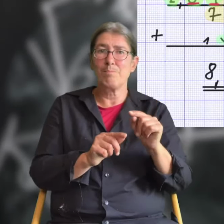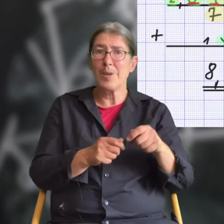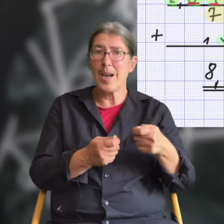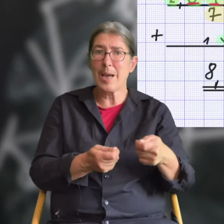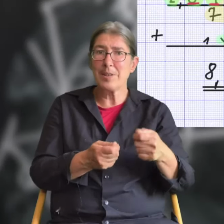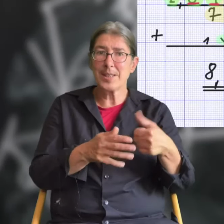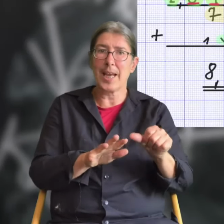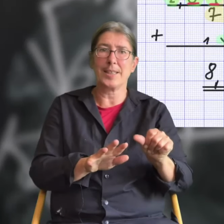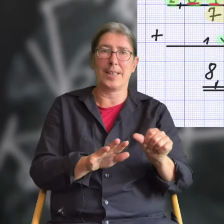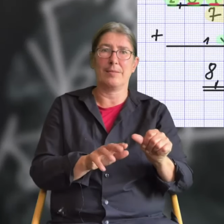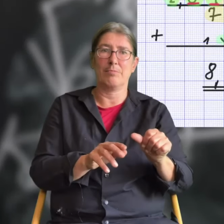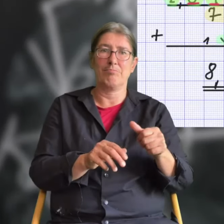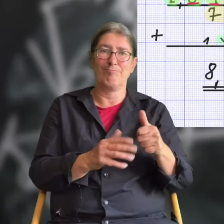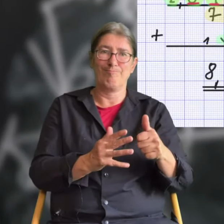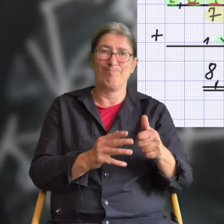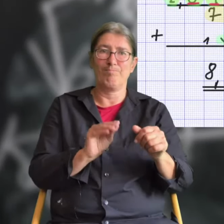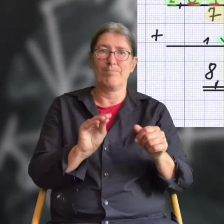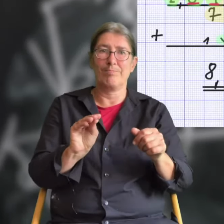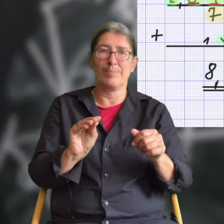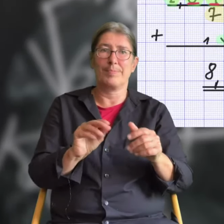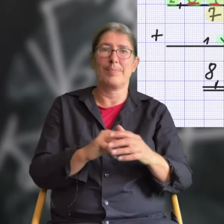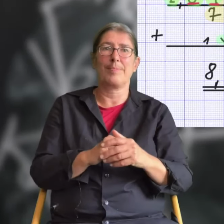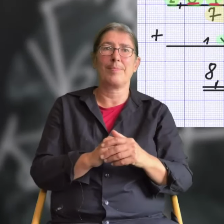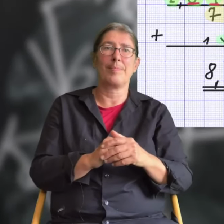sind 16.